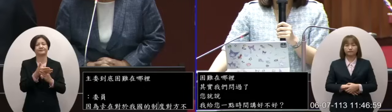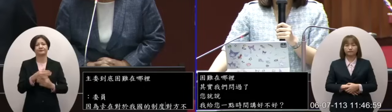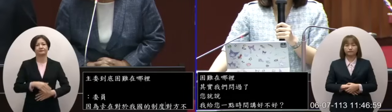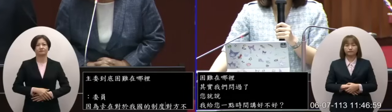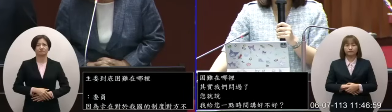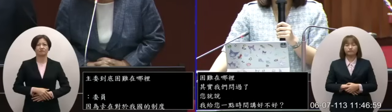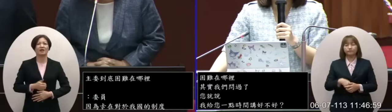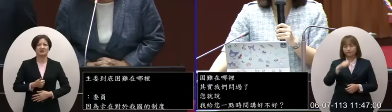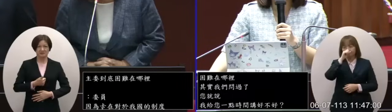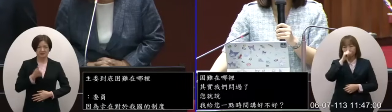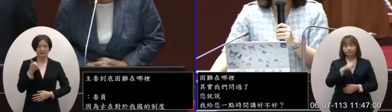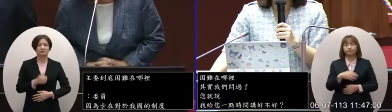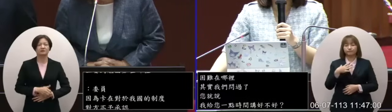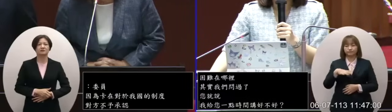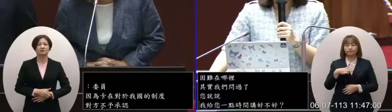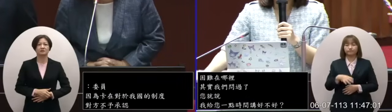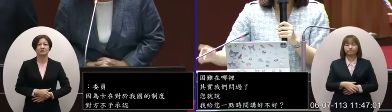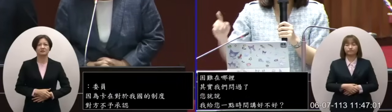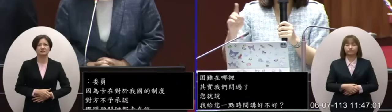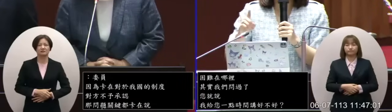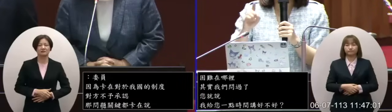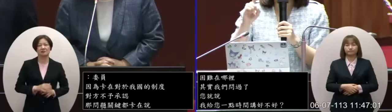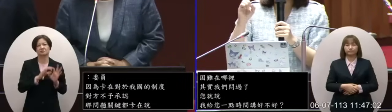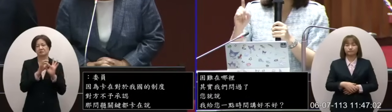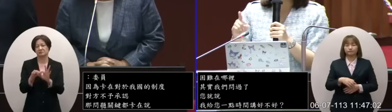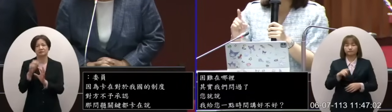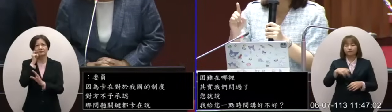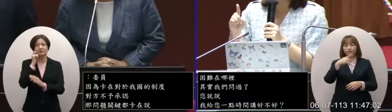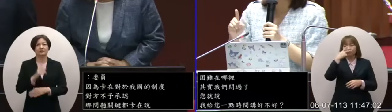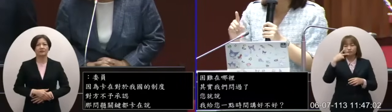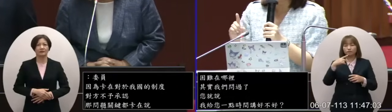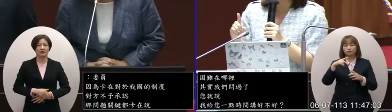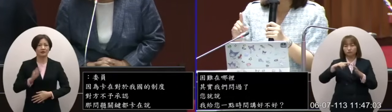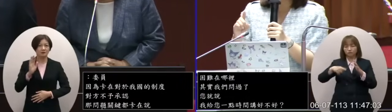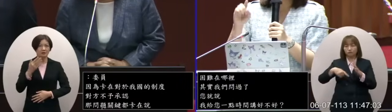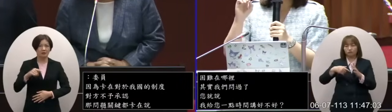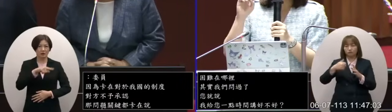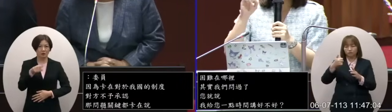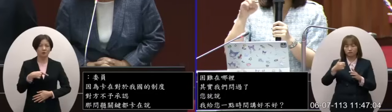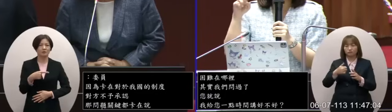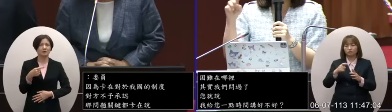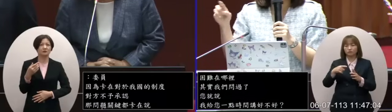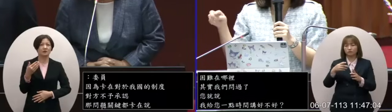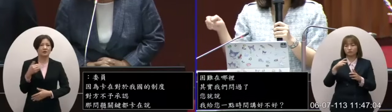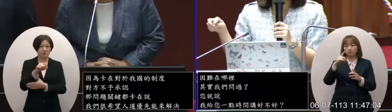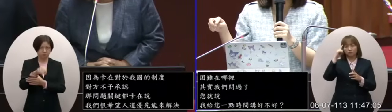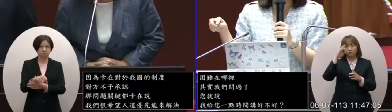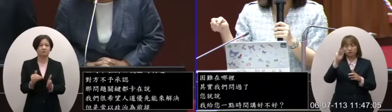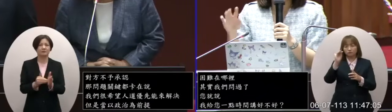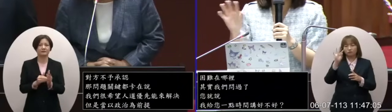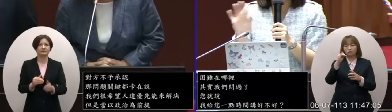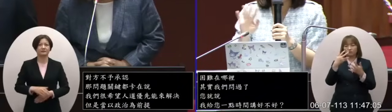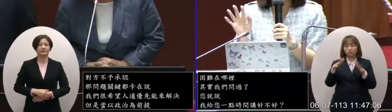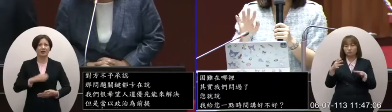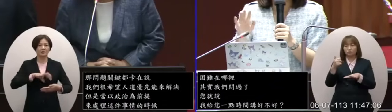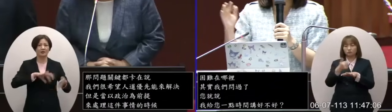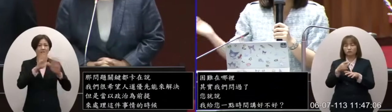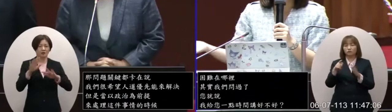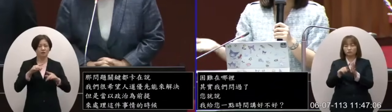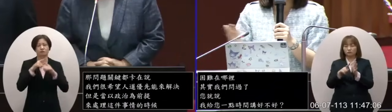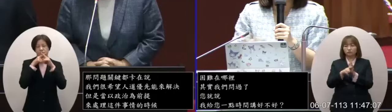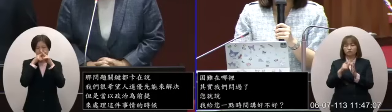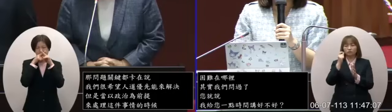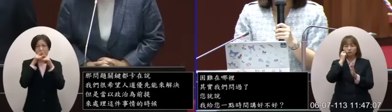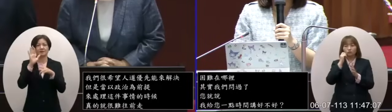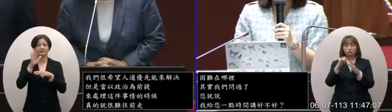候，真的就很难往前走。 所以有可能赖清德院长 的 1000多天任期都没有办法把